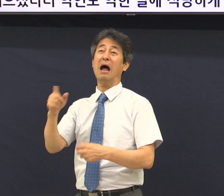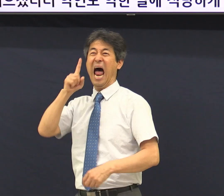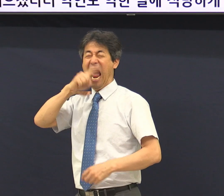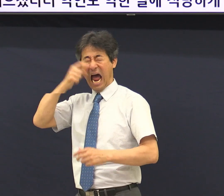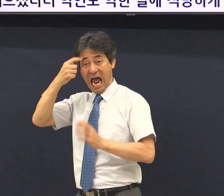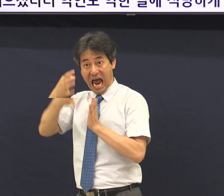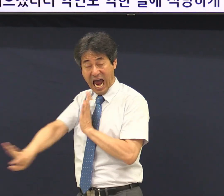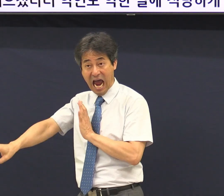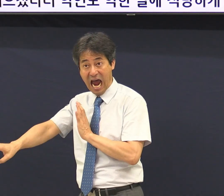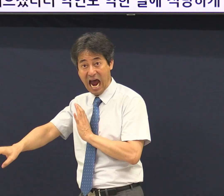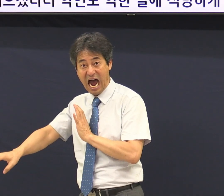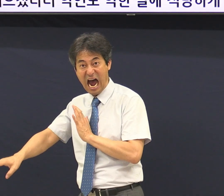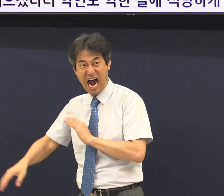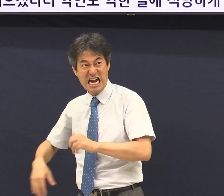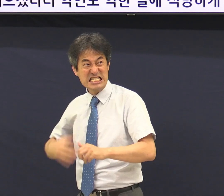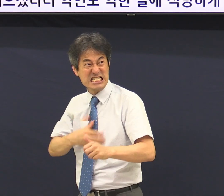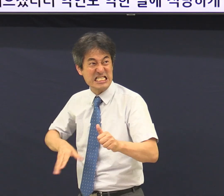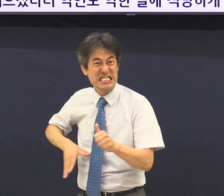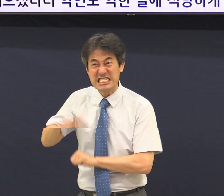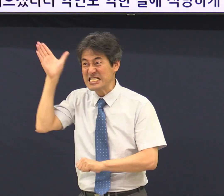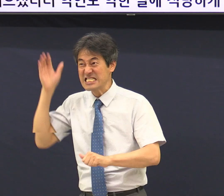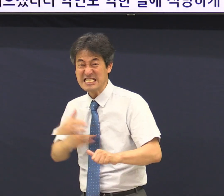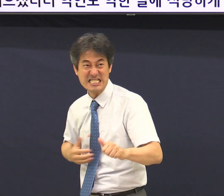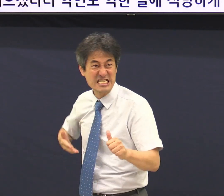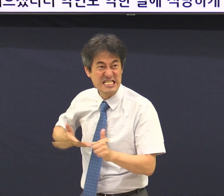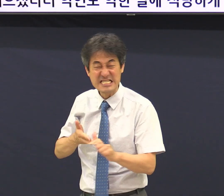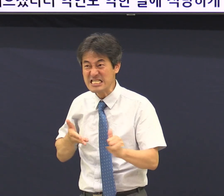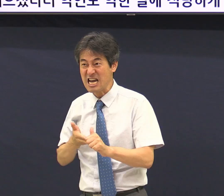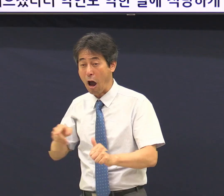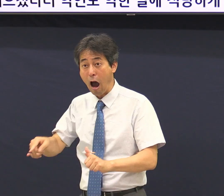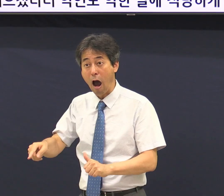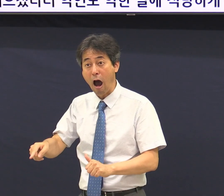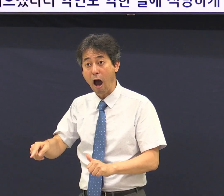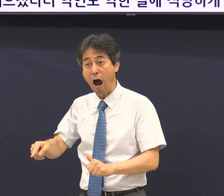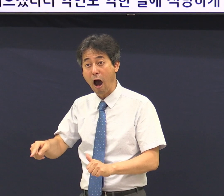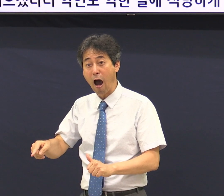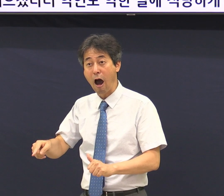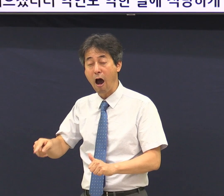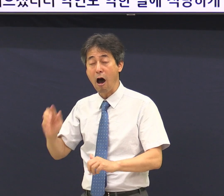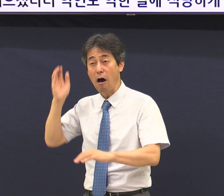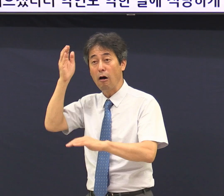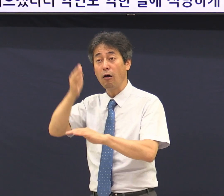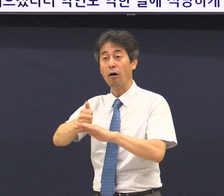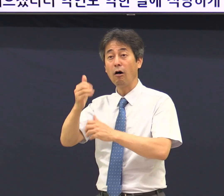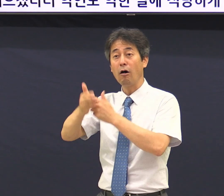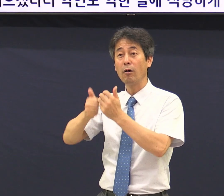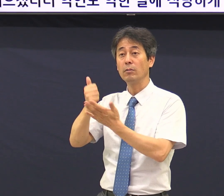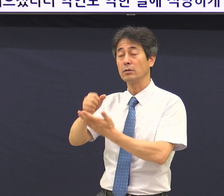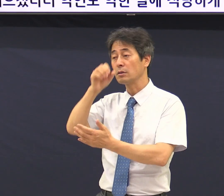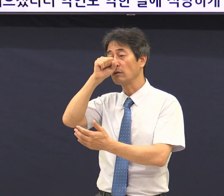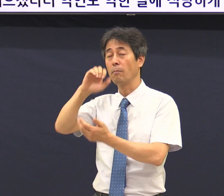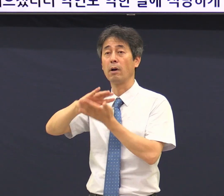바울도 그렇습니다. 악함 가운데 있을 때 다른 사람을 치고 괴롭히고 그렇지만